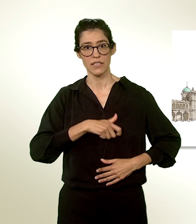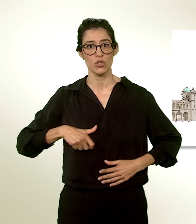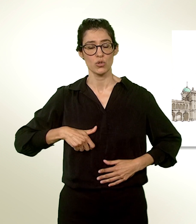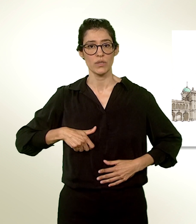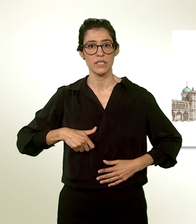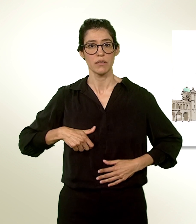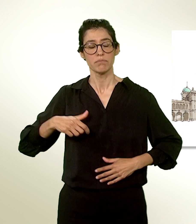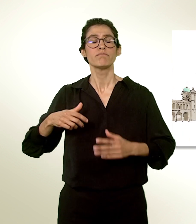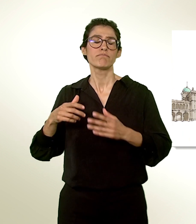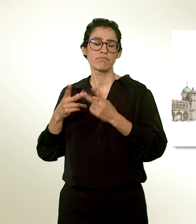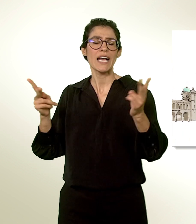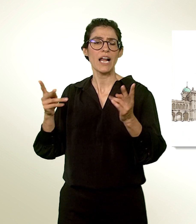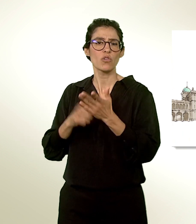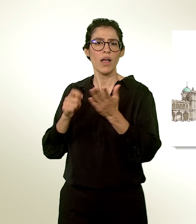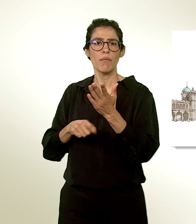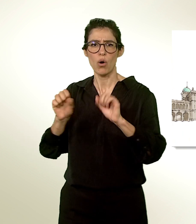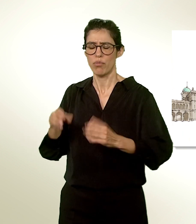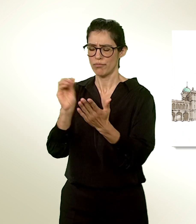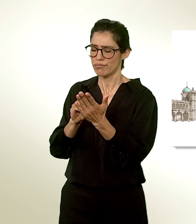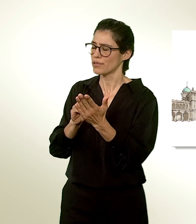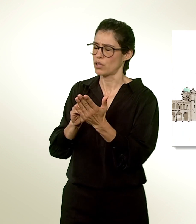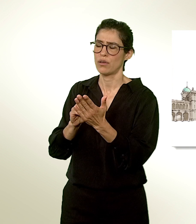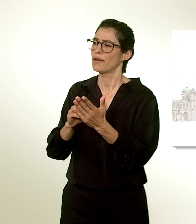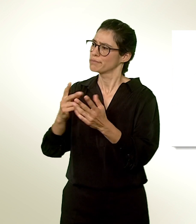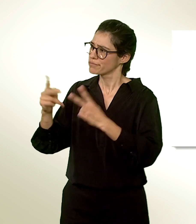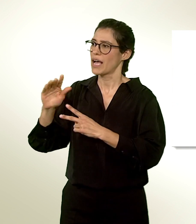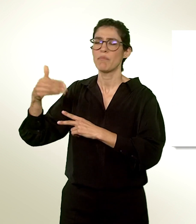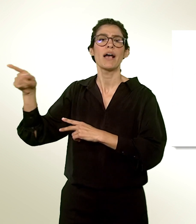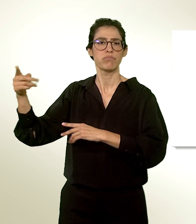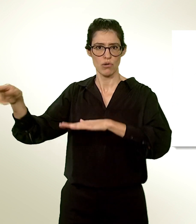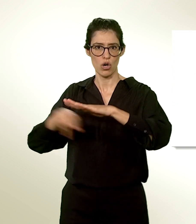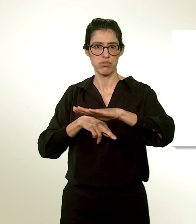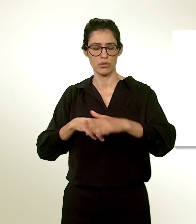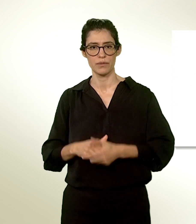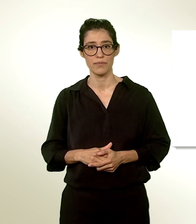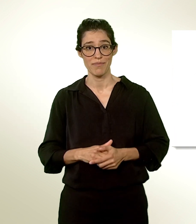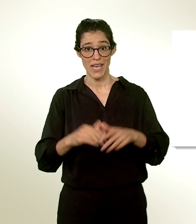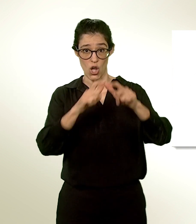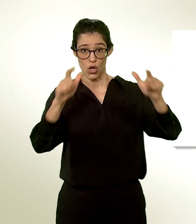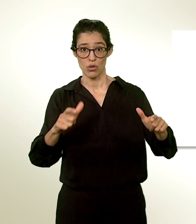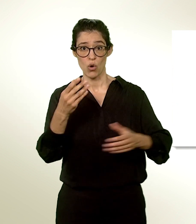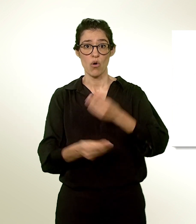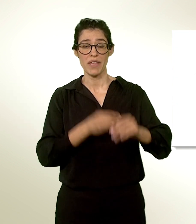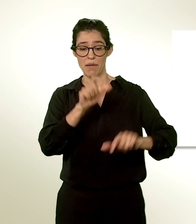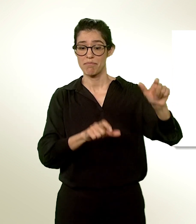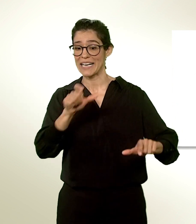elles inscrivent les intérêts sur leur déclaration d'impôt. Pour les entreprises et pour les personnes qui habitent à l'étranger, il est difficile,